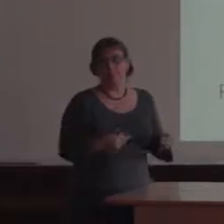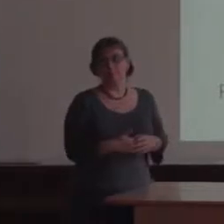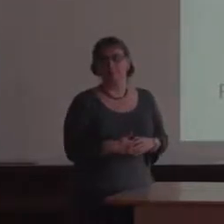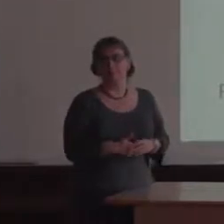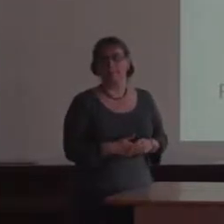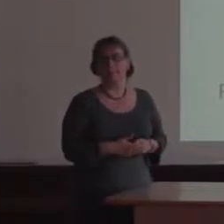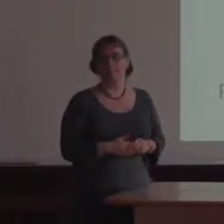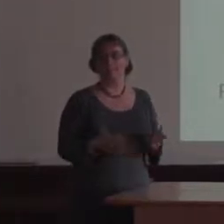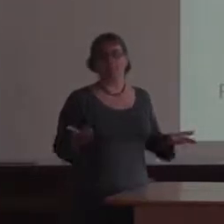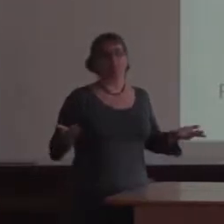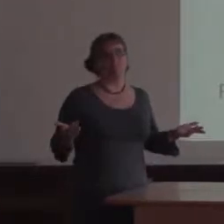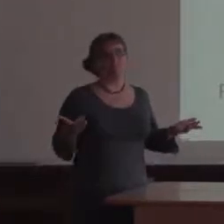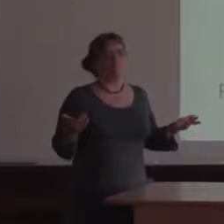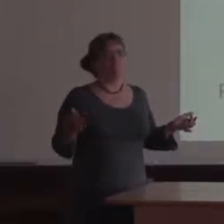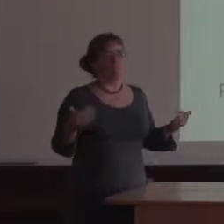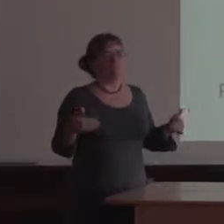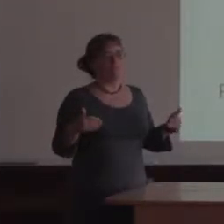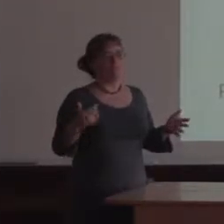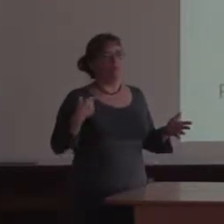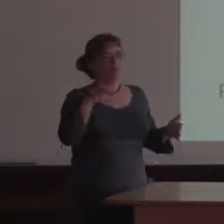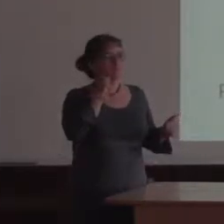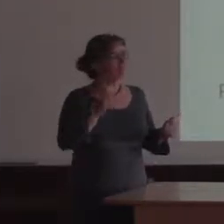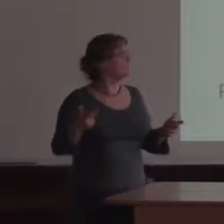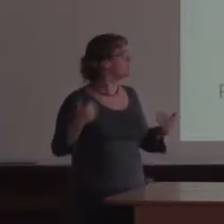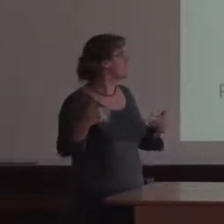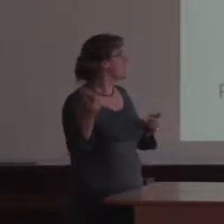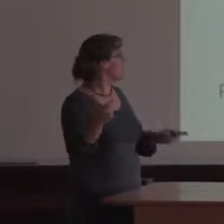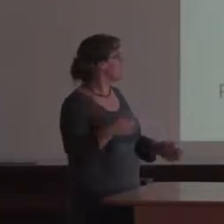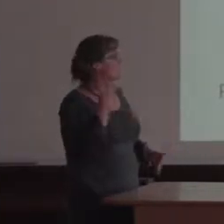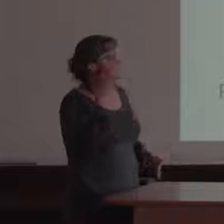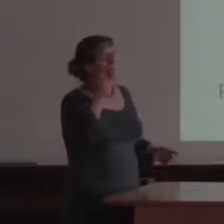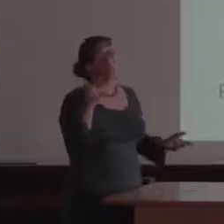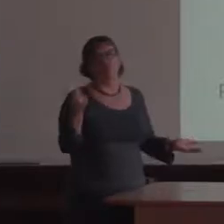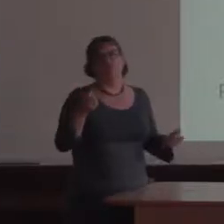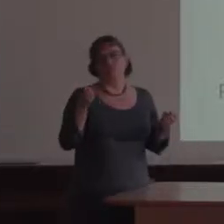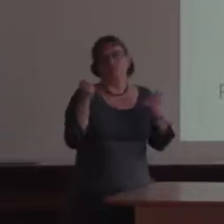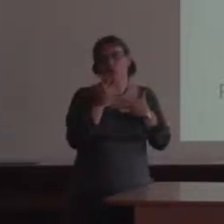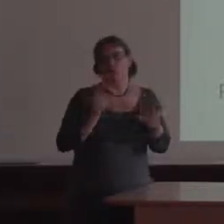Si vous êtes là depuis le début de la track, ce sera sans surprise, du coup.